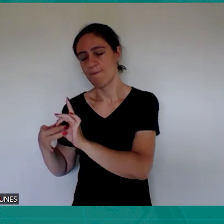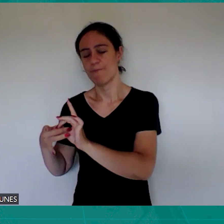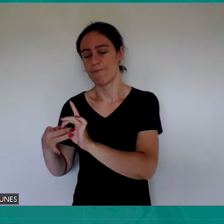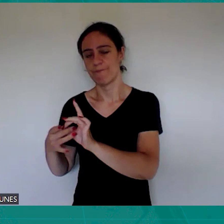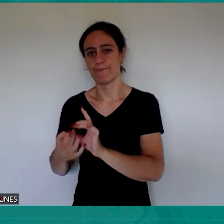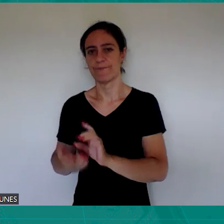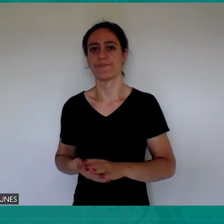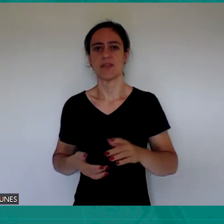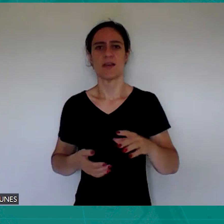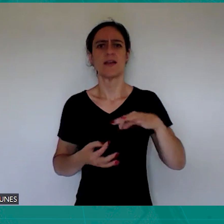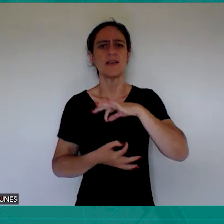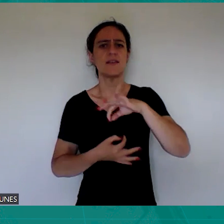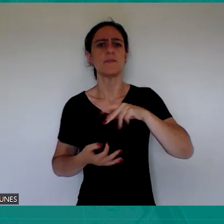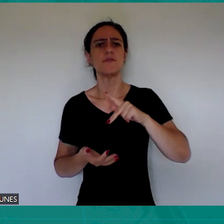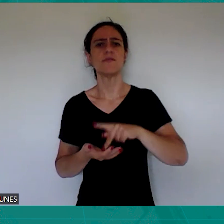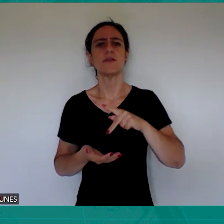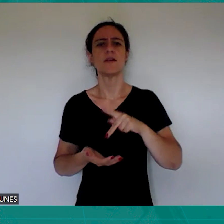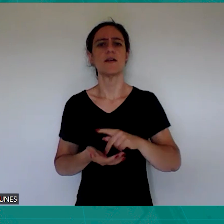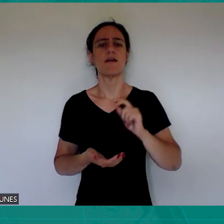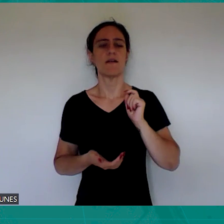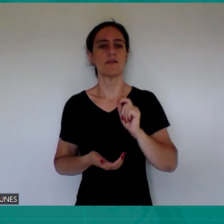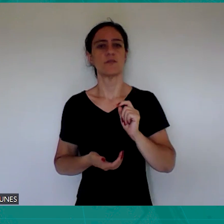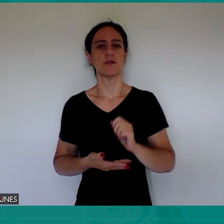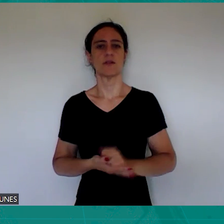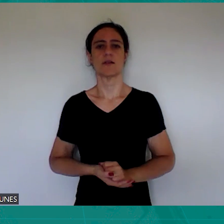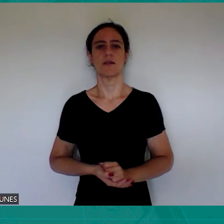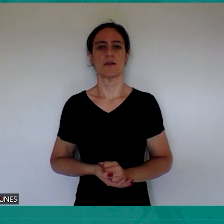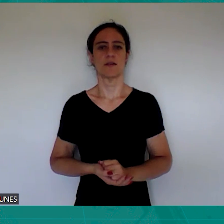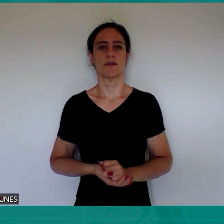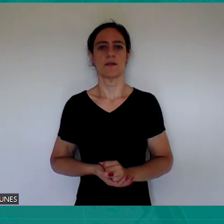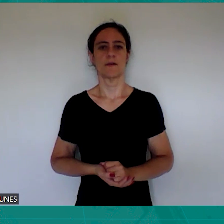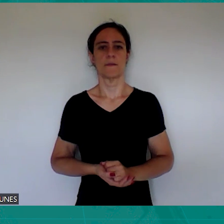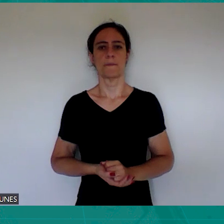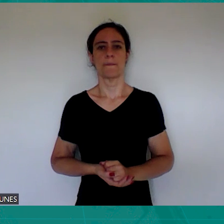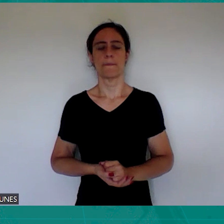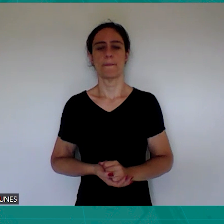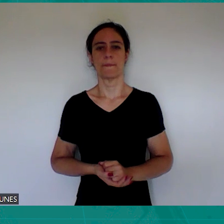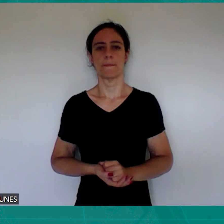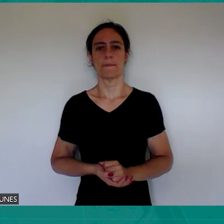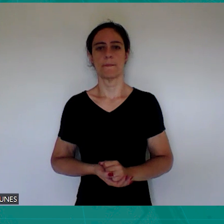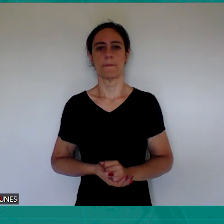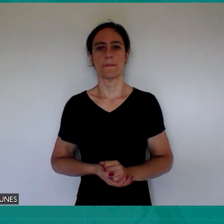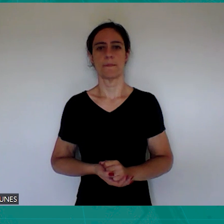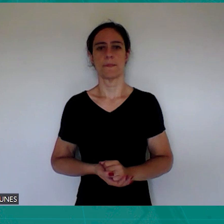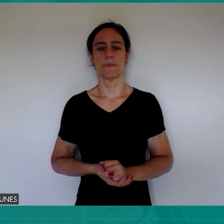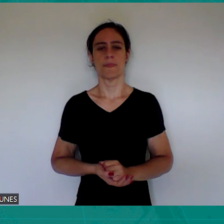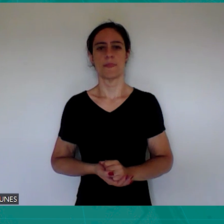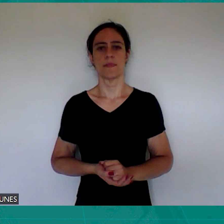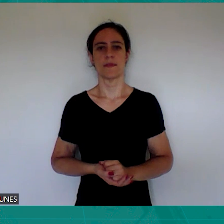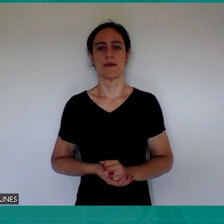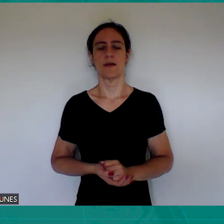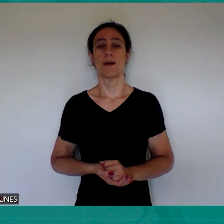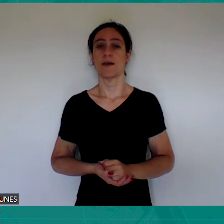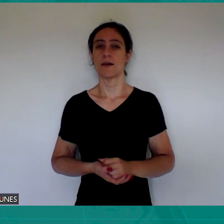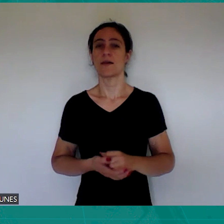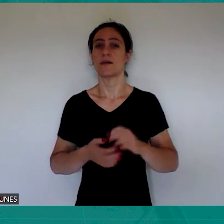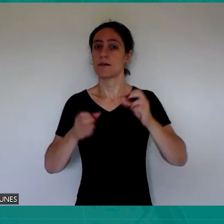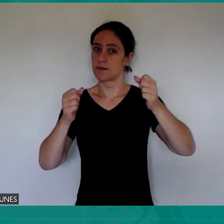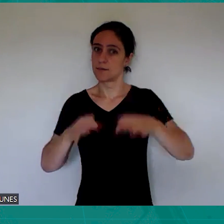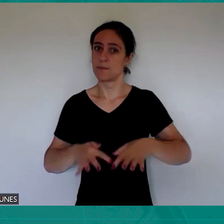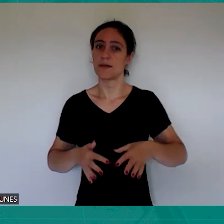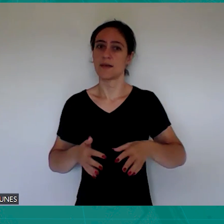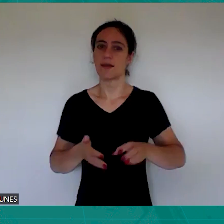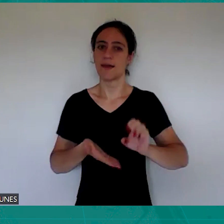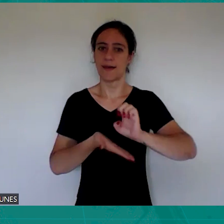o Espírito que eu falei já, o óleo composto da unção, em Êxodo 30,